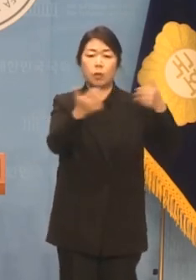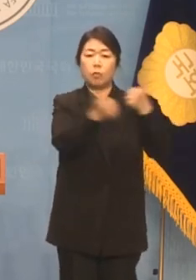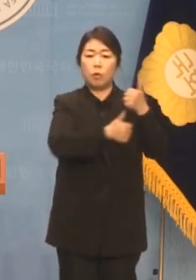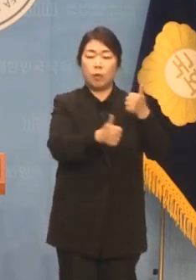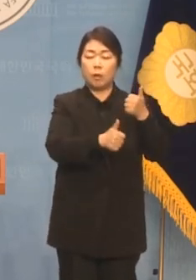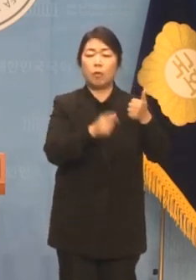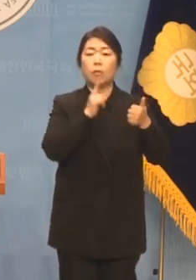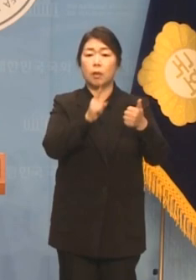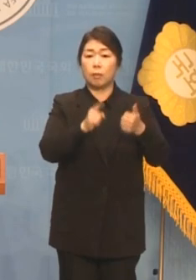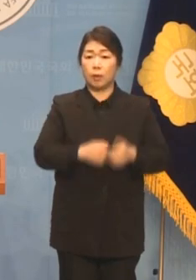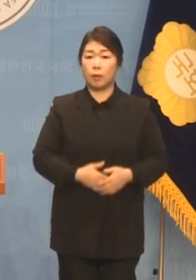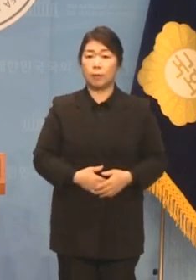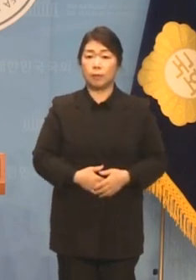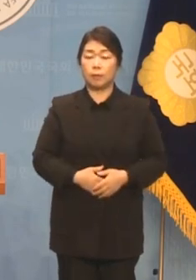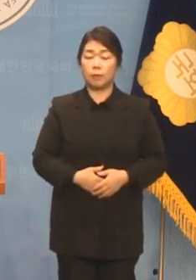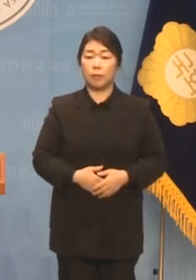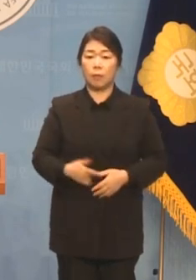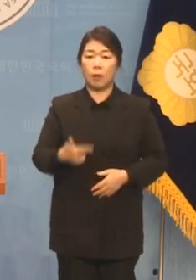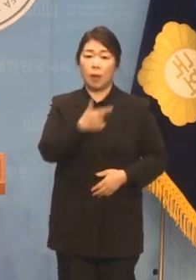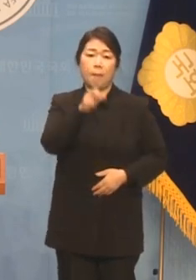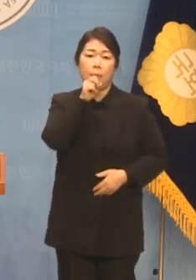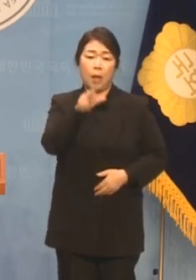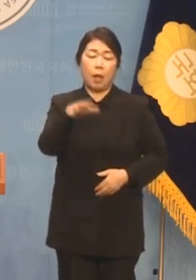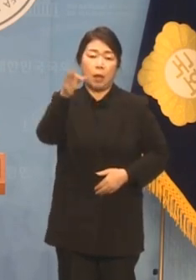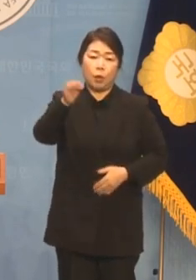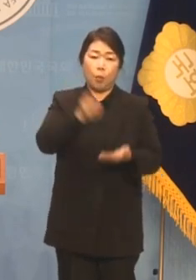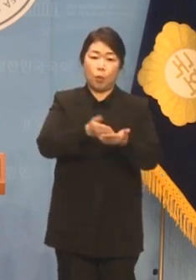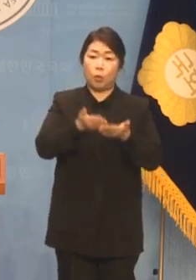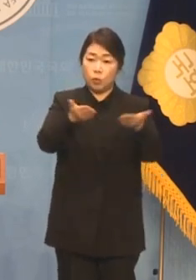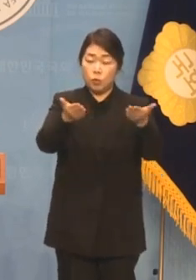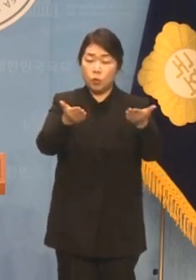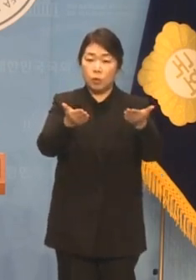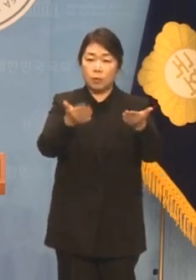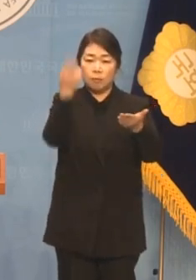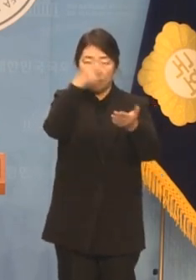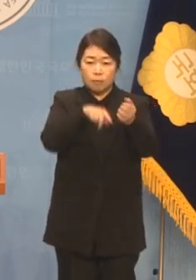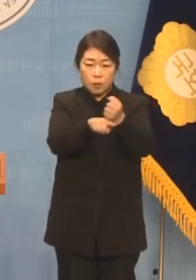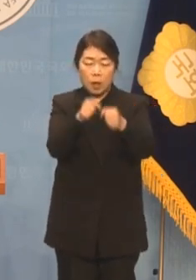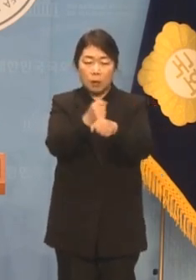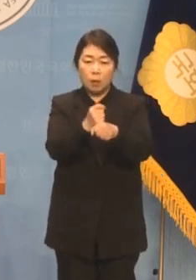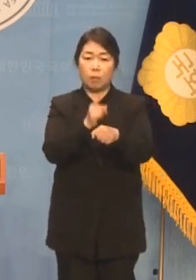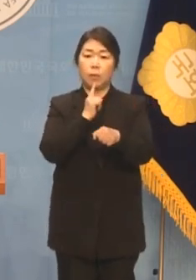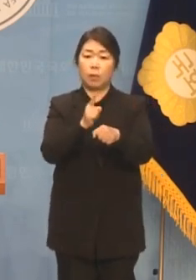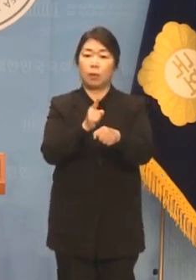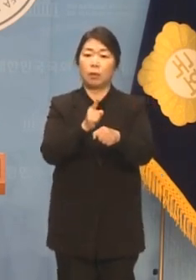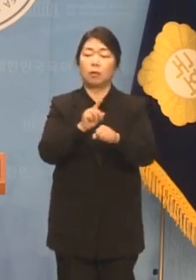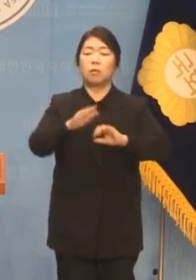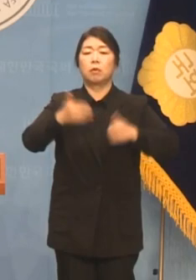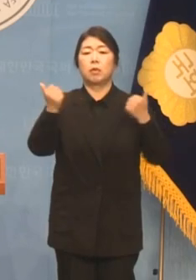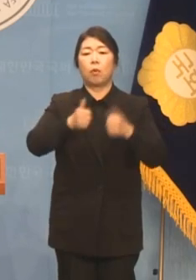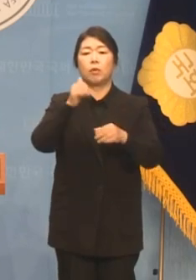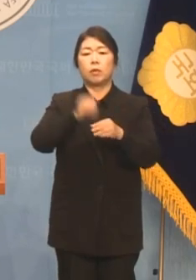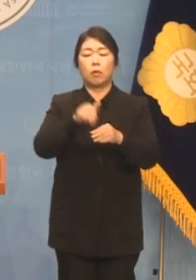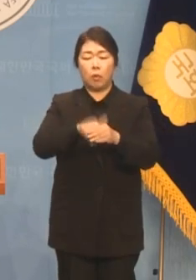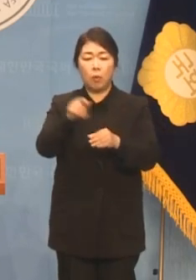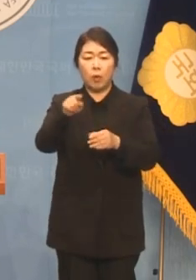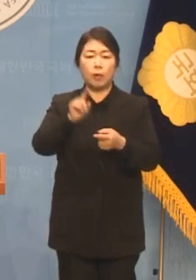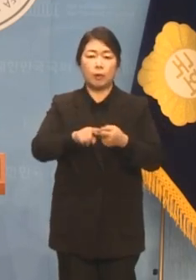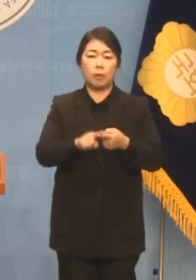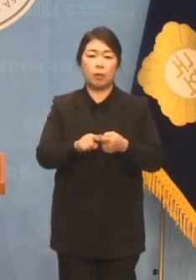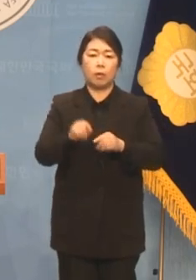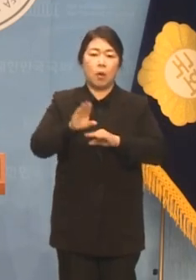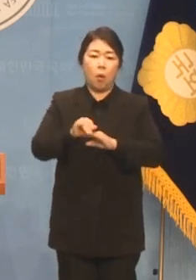것입니다 이제 대파 가격 보도에 대한 심의에 나선다이 총선의 뜨거운 쟁점에 대해 언론